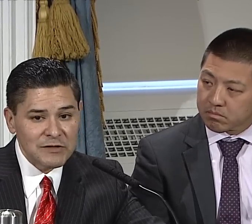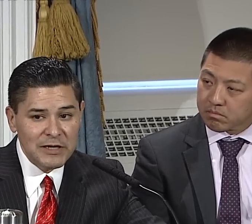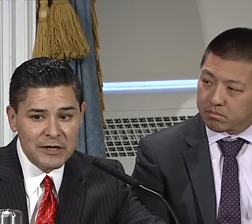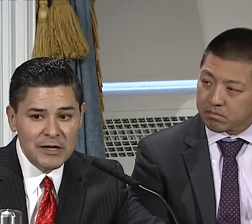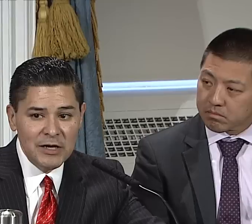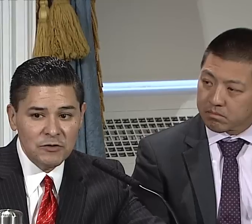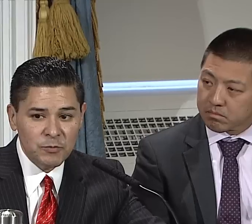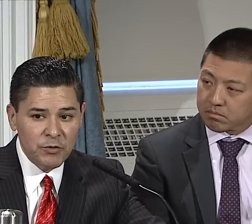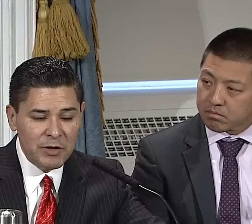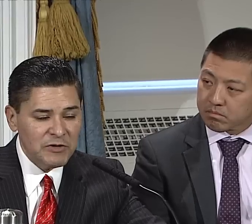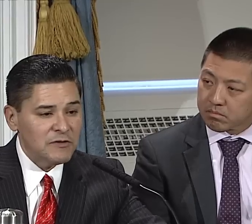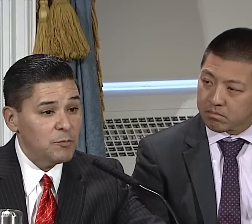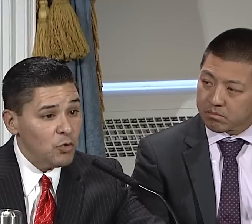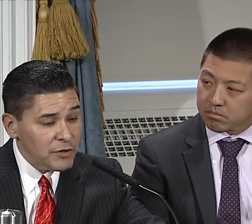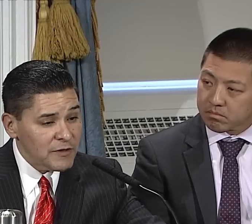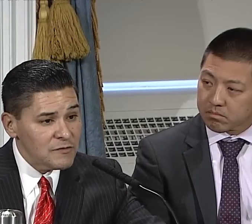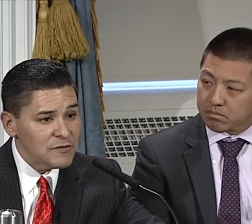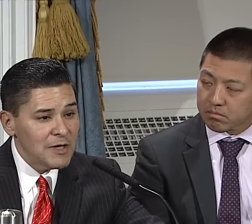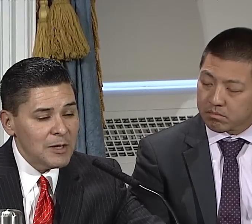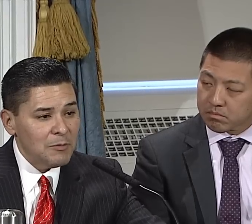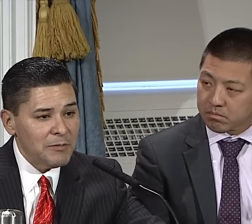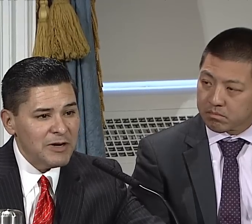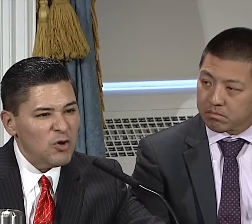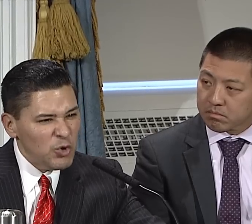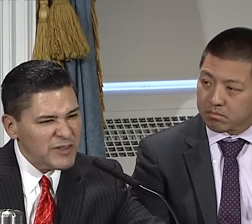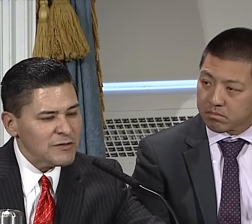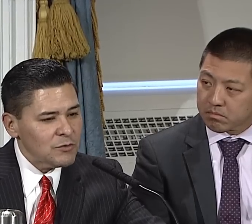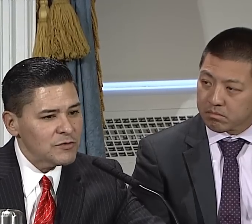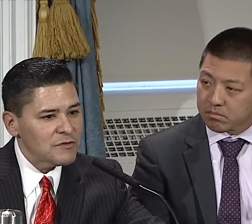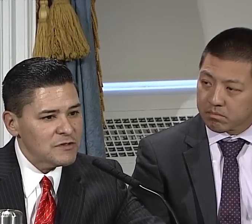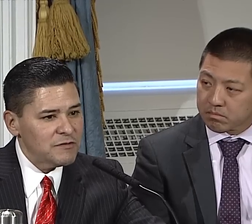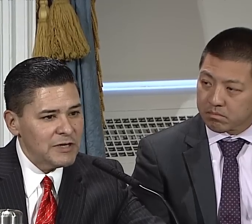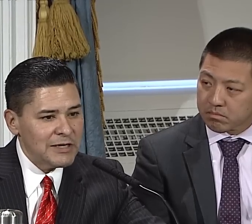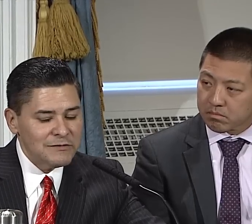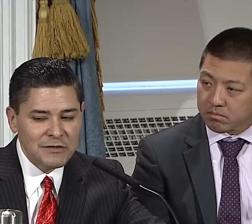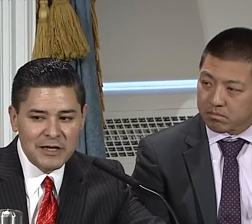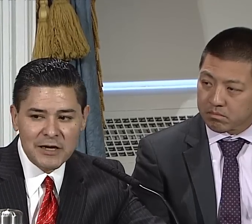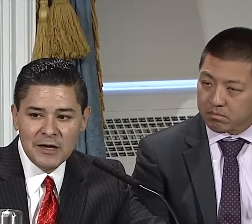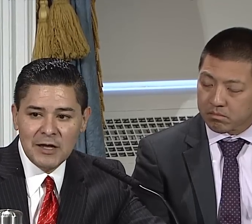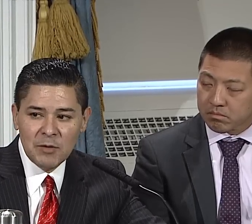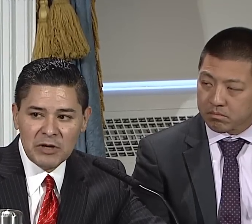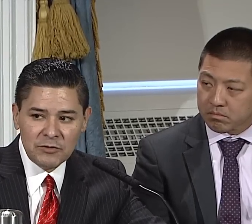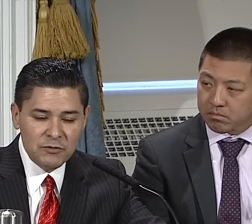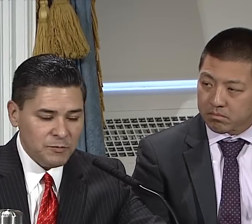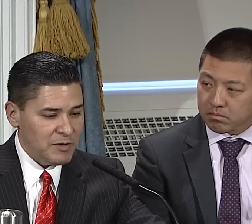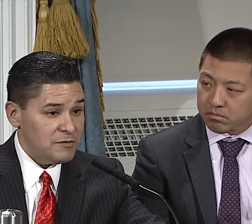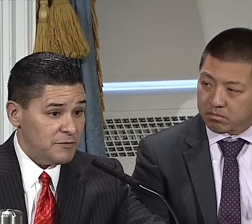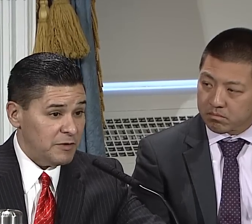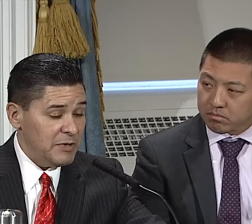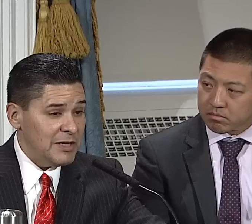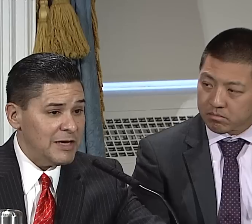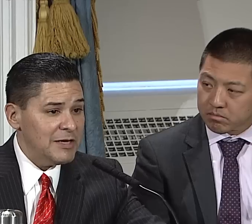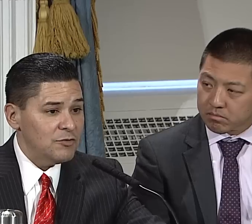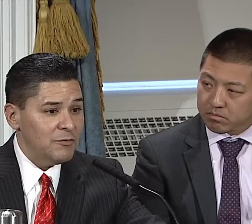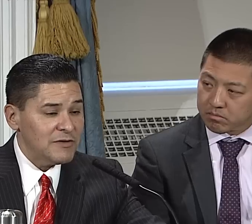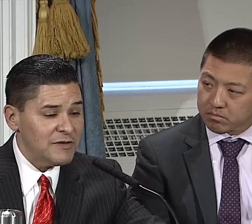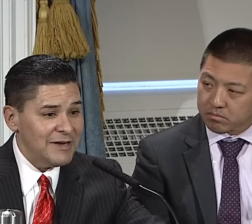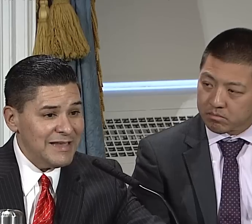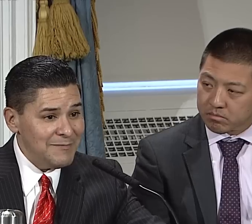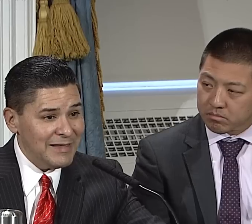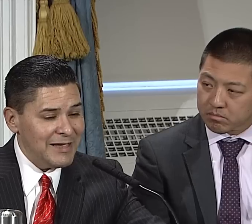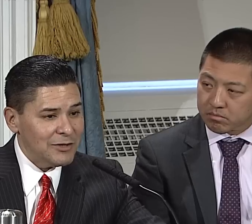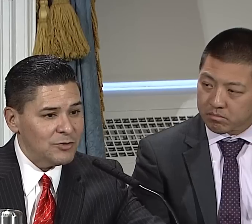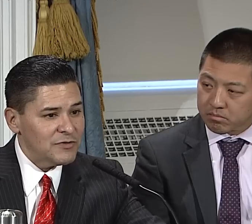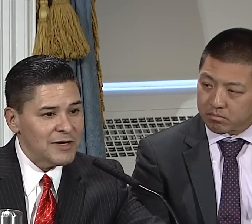vamos a cancelar los programas de deportes, va a haber otras cosas que se van a cancelar. Para todos los padres de familia no va a